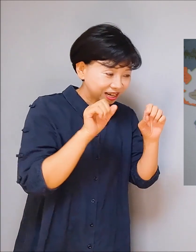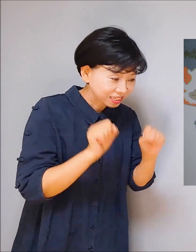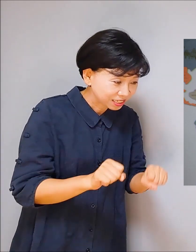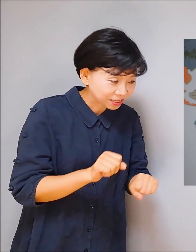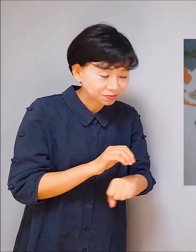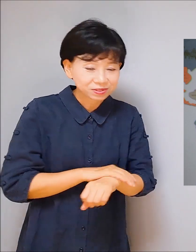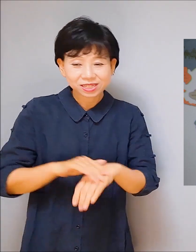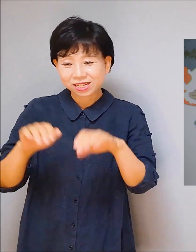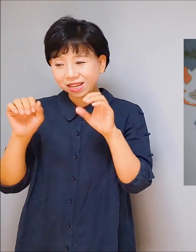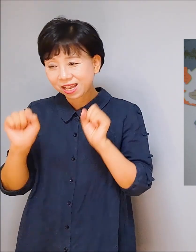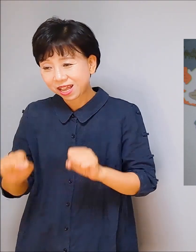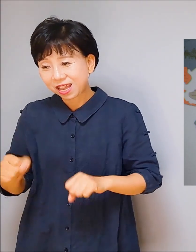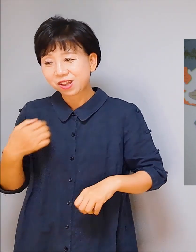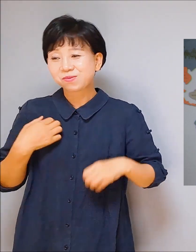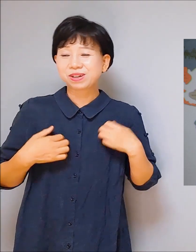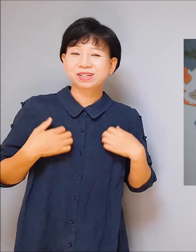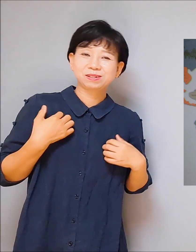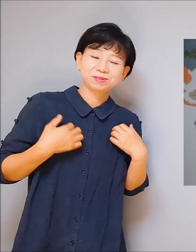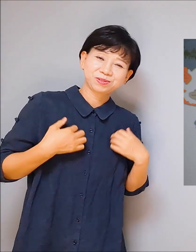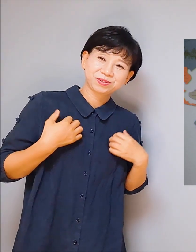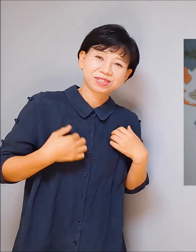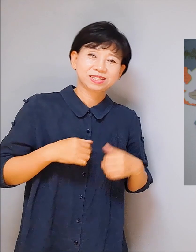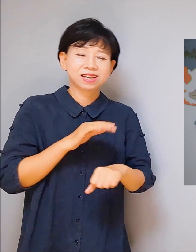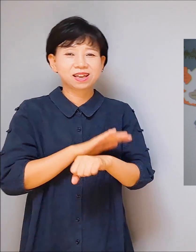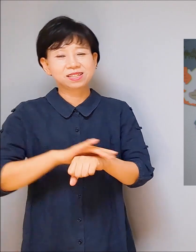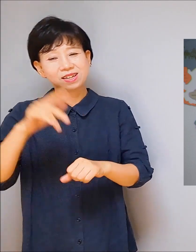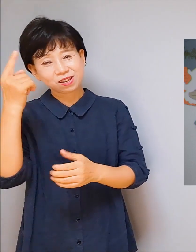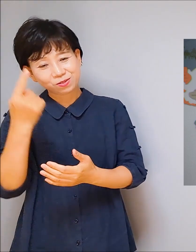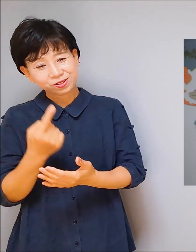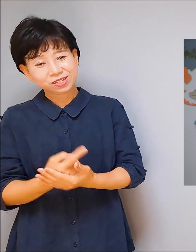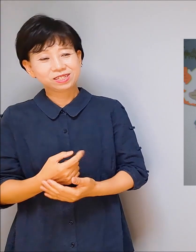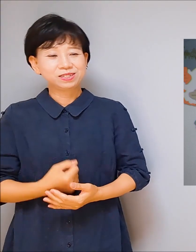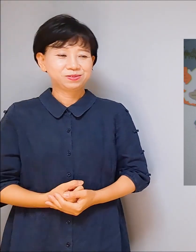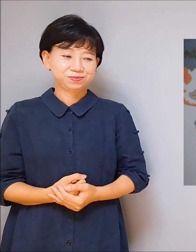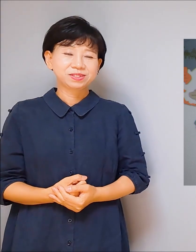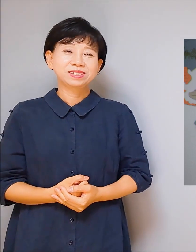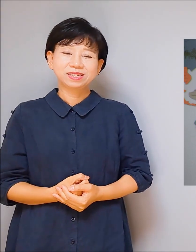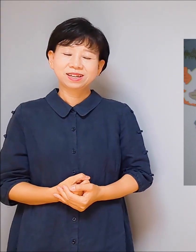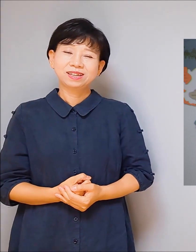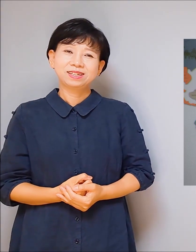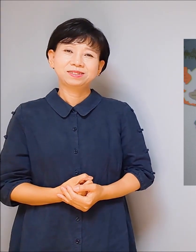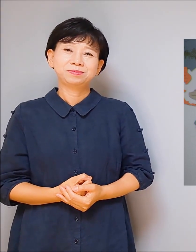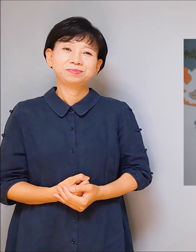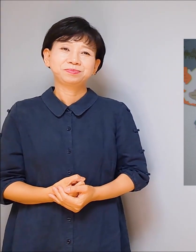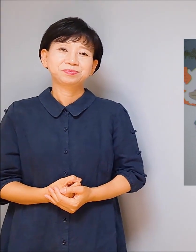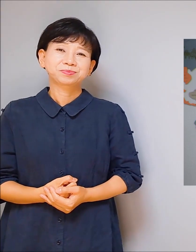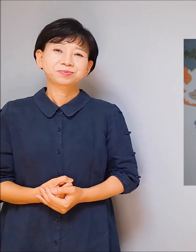안녕하세요. 반갑습니다. 잘 오셨습니다. 네.